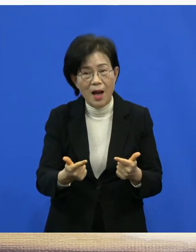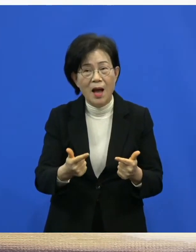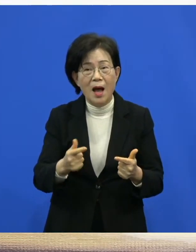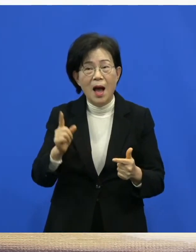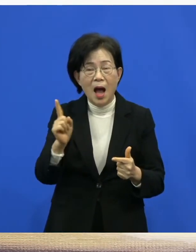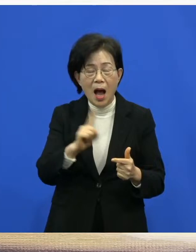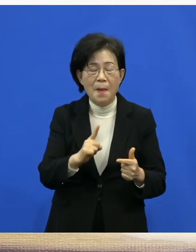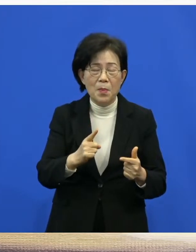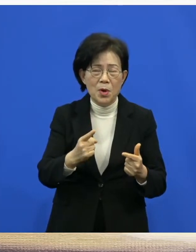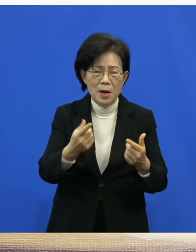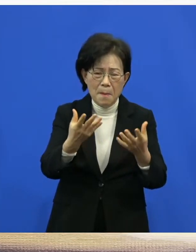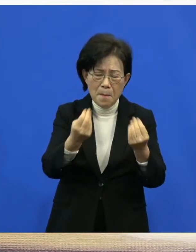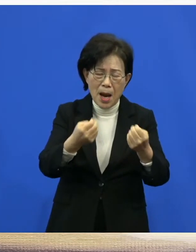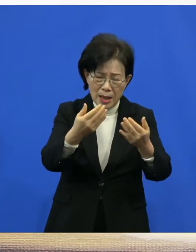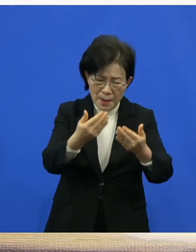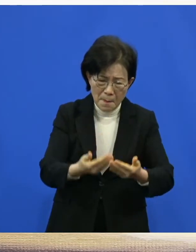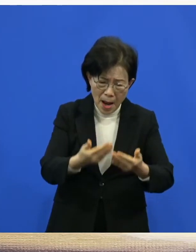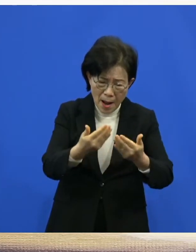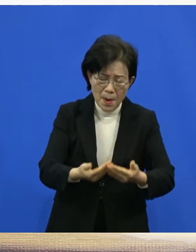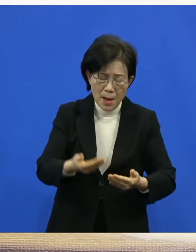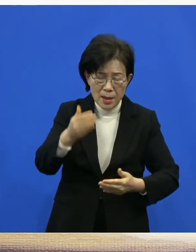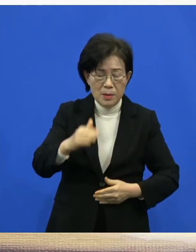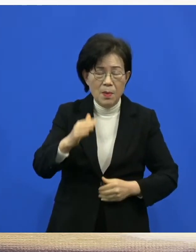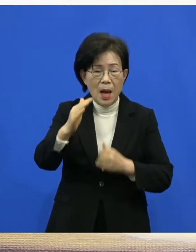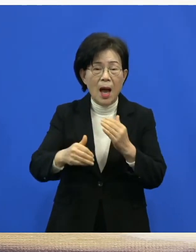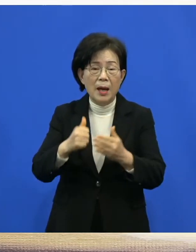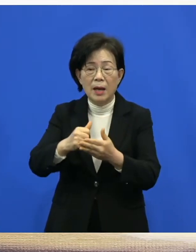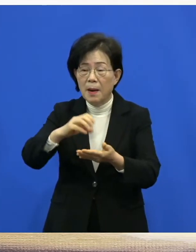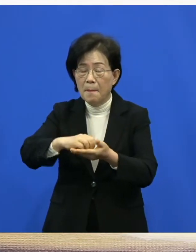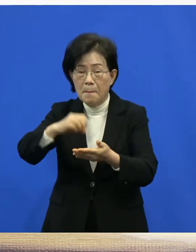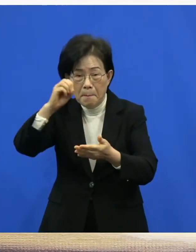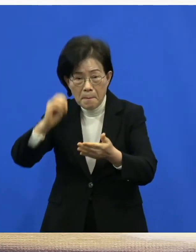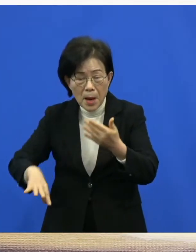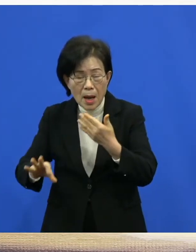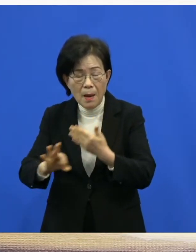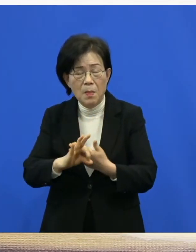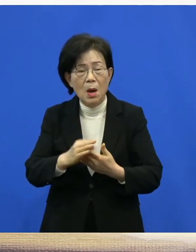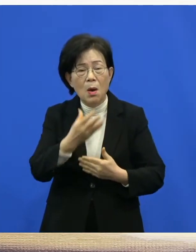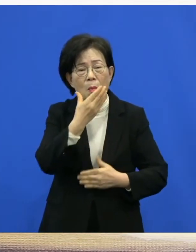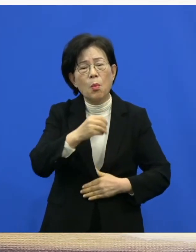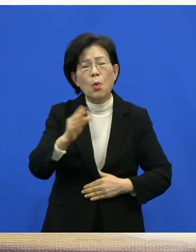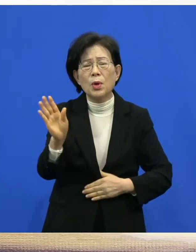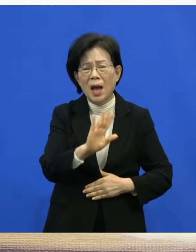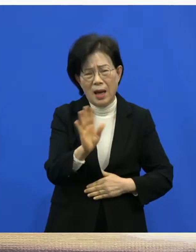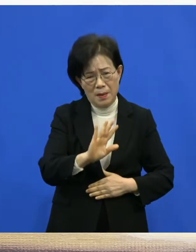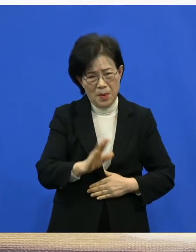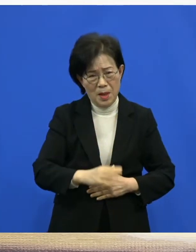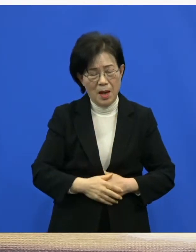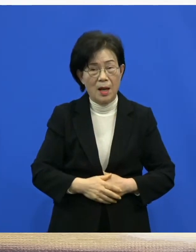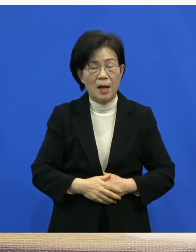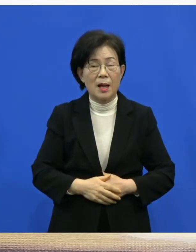아무리 많이 주어져도 하나님이 안 계시면 복이 아니라니까. 소유가 복이 아니에요.